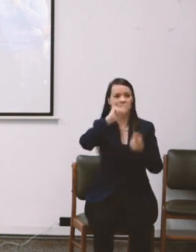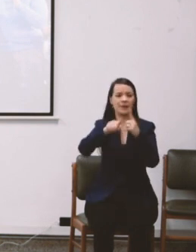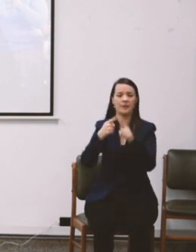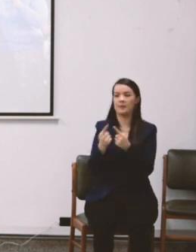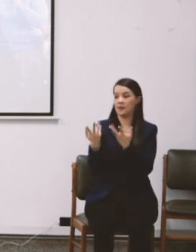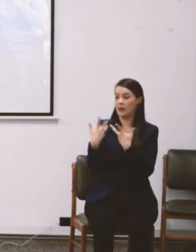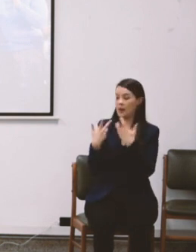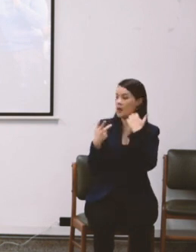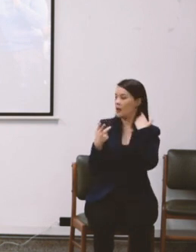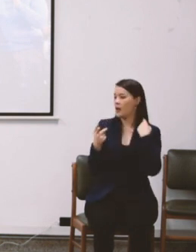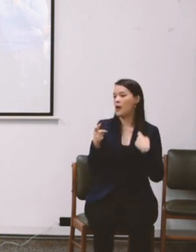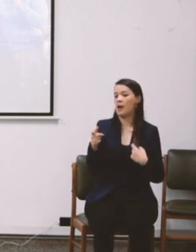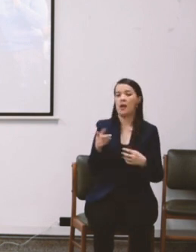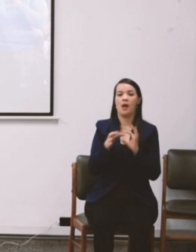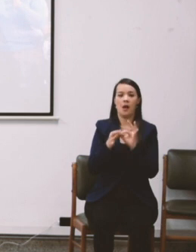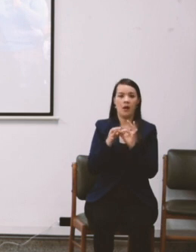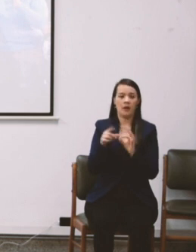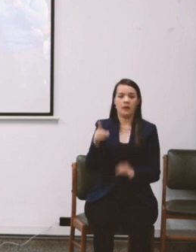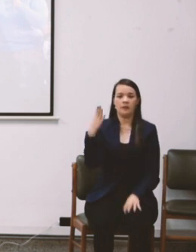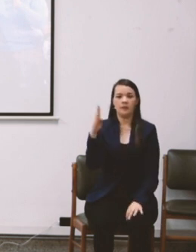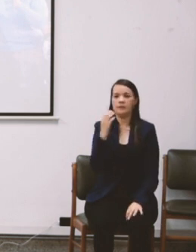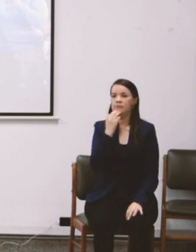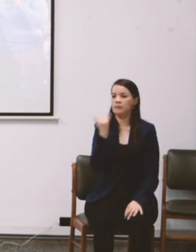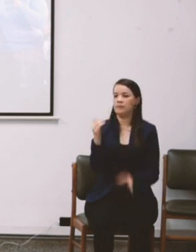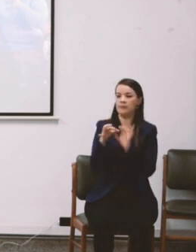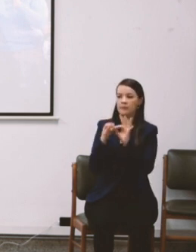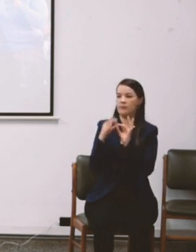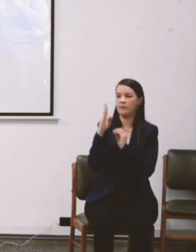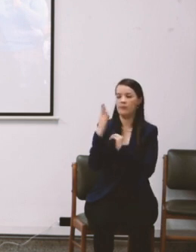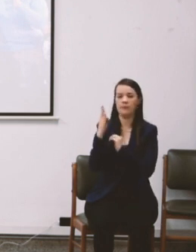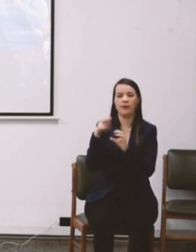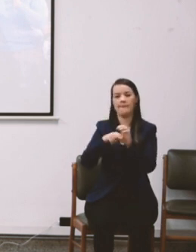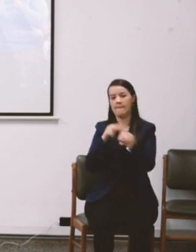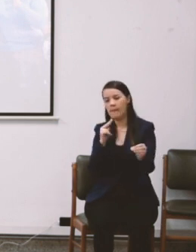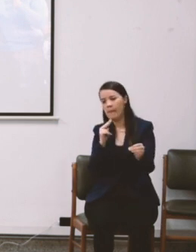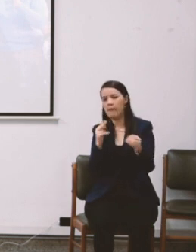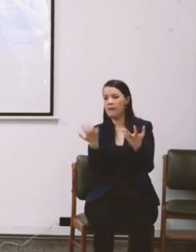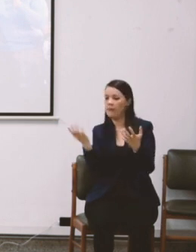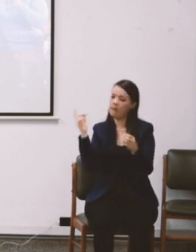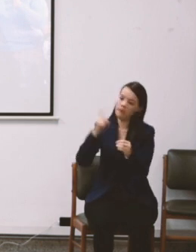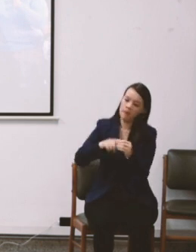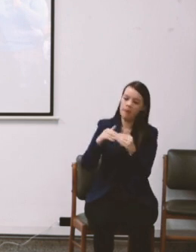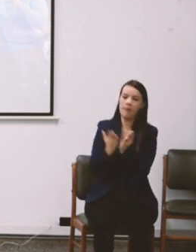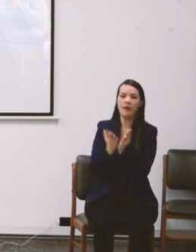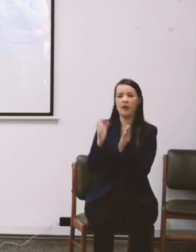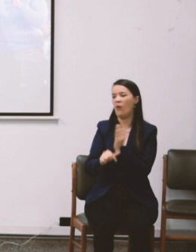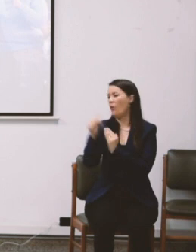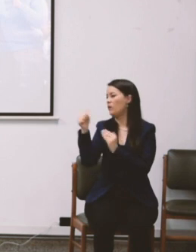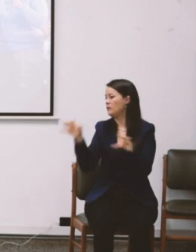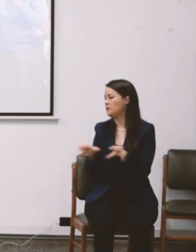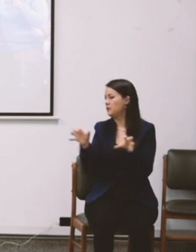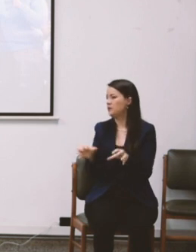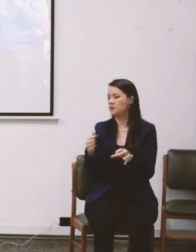cuando dicen, ay, este compañero en secundaria, por ejemplo, este compañero que se sale, no quiere entrar a la escuela, dice que no quiere venir, que se quiere dedicar a otra